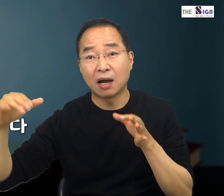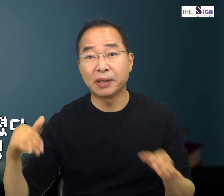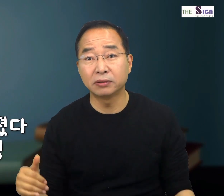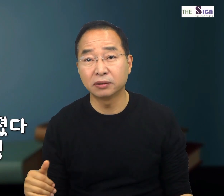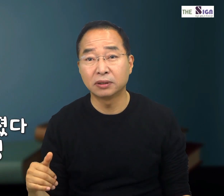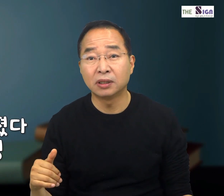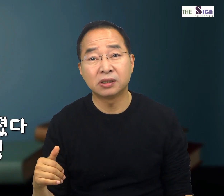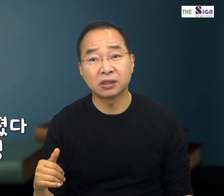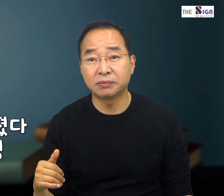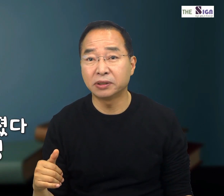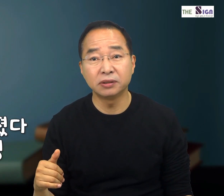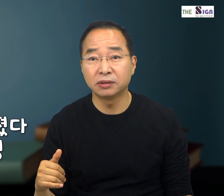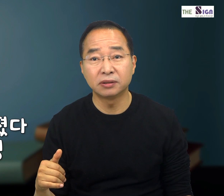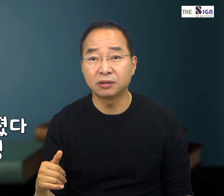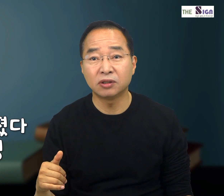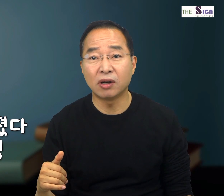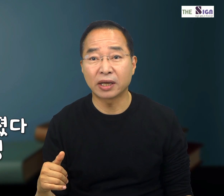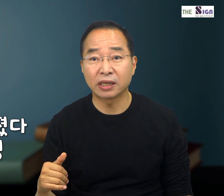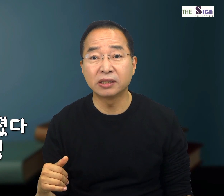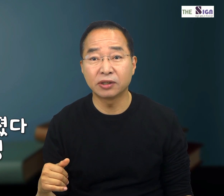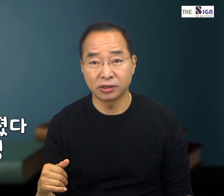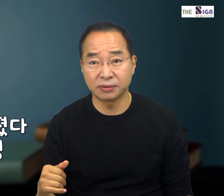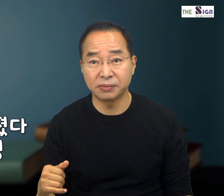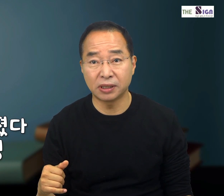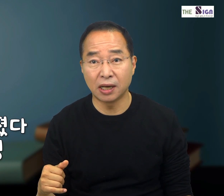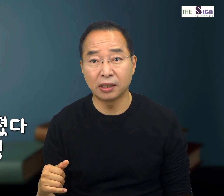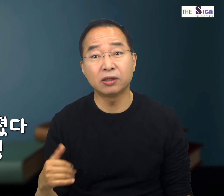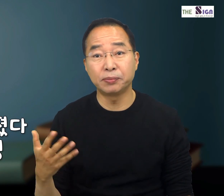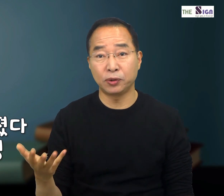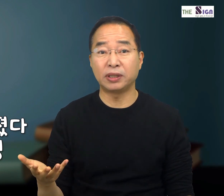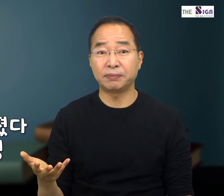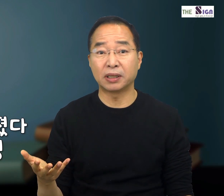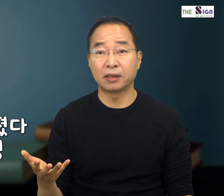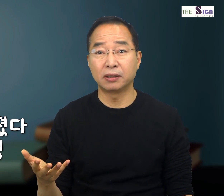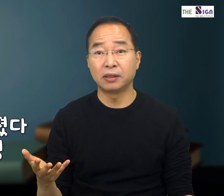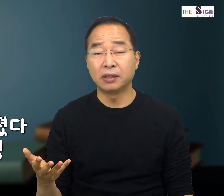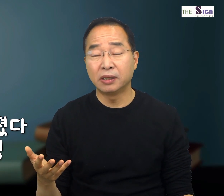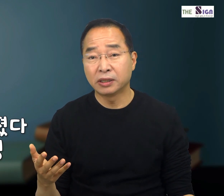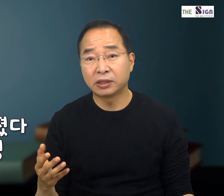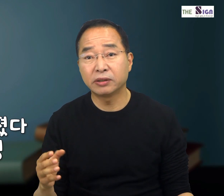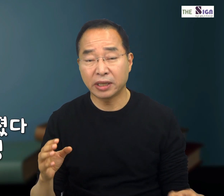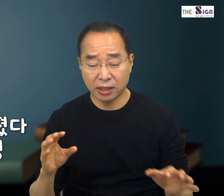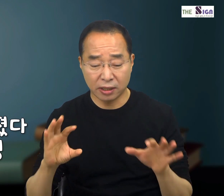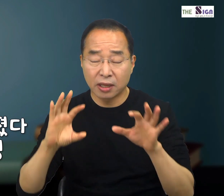하면 지금은 연락이 끊겼습니다, 이런 표현이 됩니다. 그런데